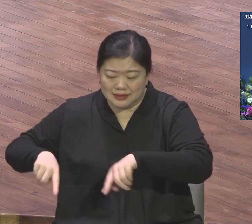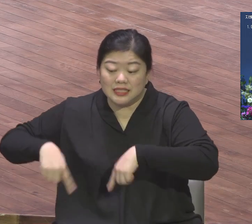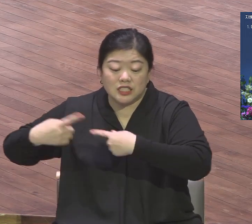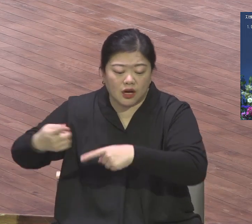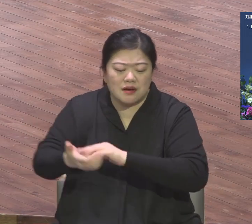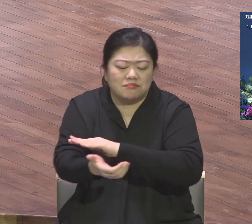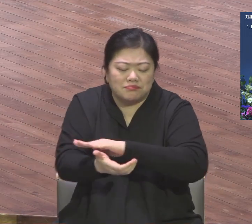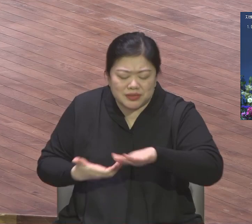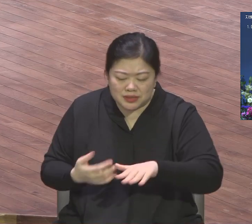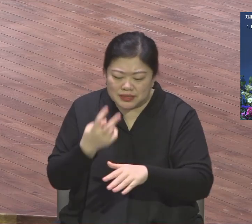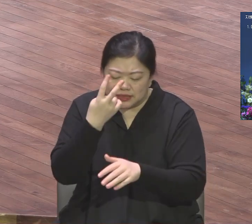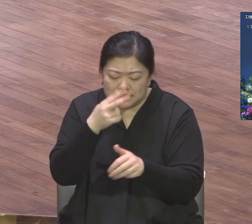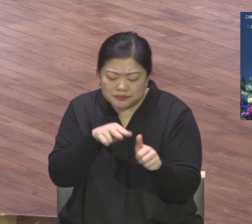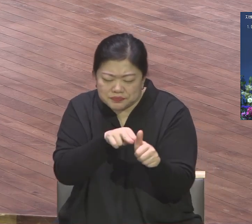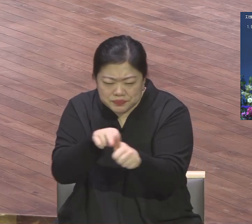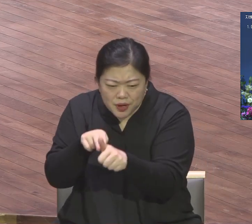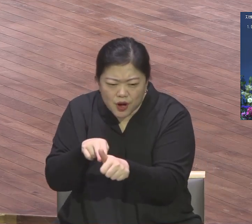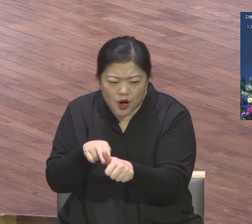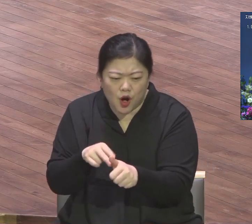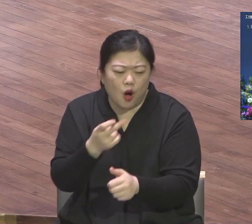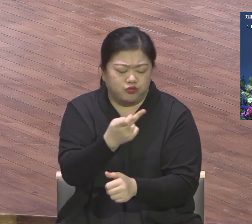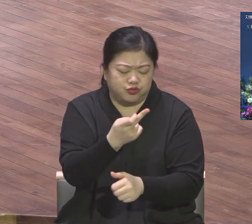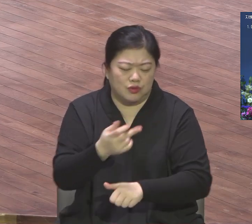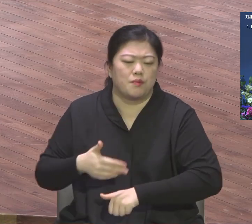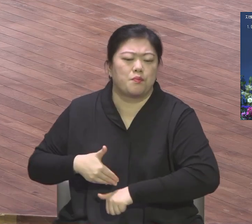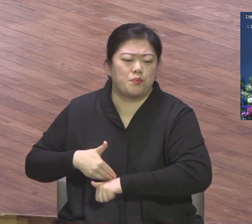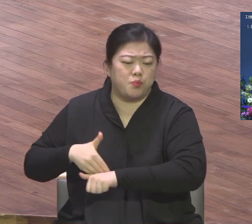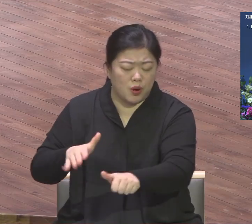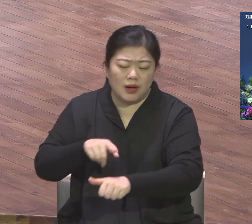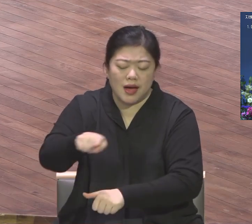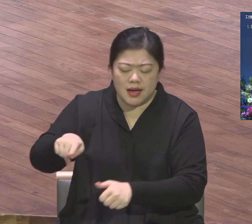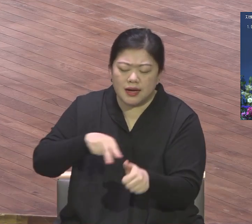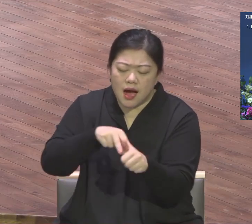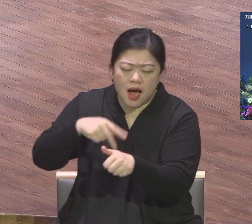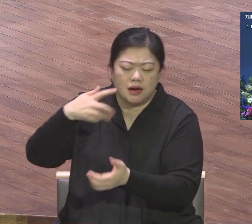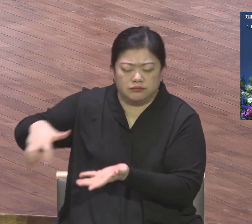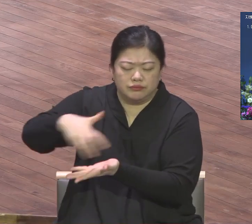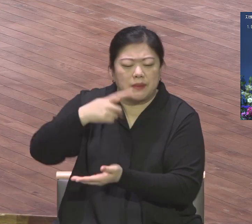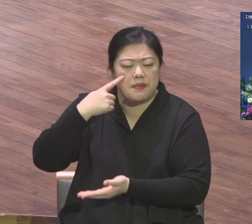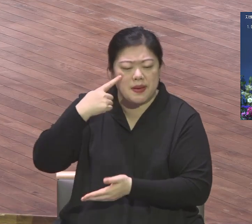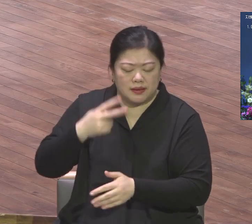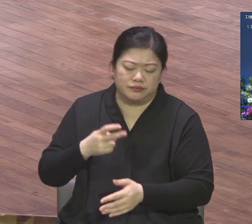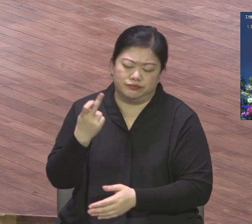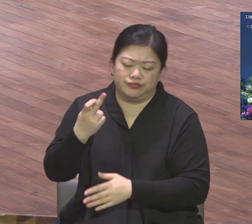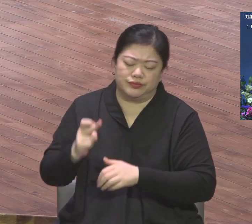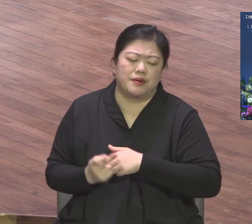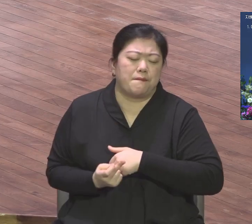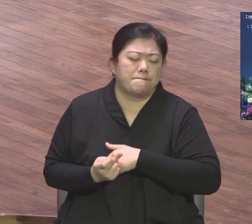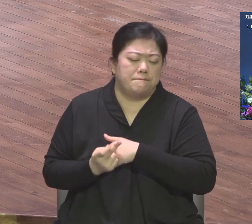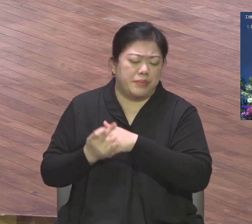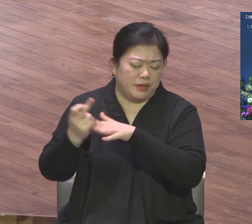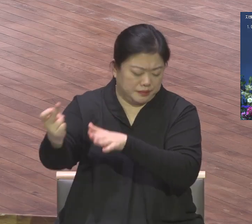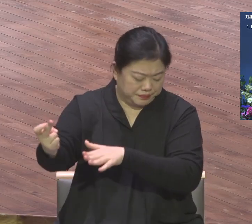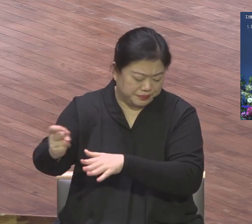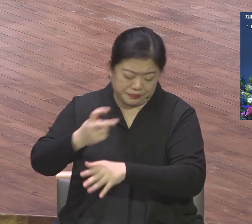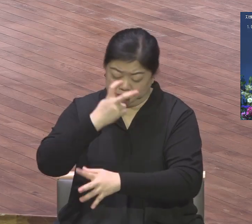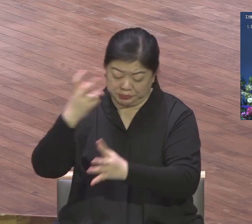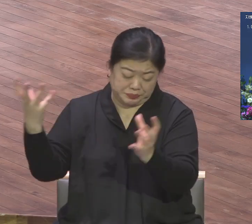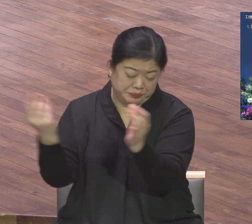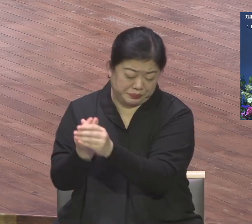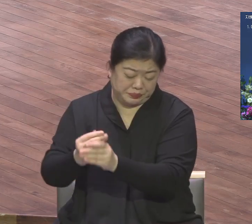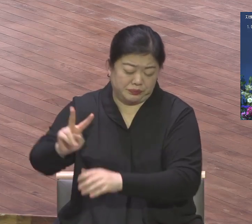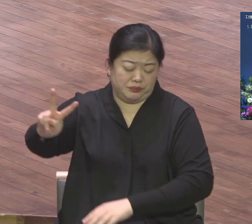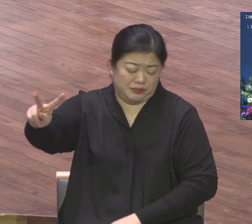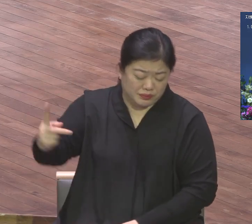우리는 안 됩니다. 메뚜기입니다. 무력한 메뚜기. 저들은 기골이 장대하고 안악자손들은